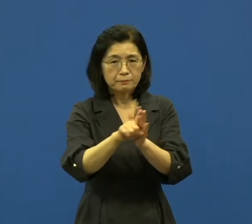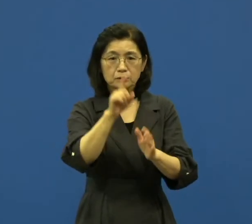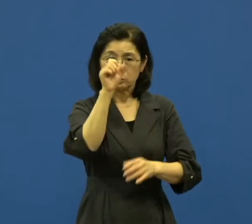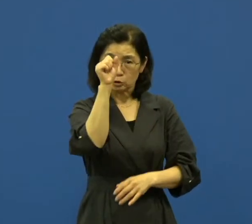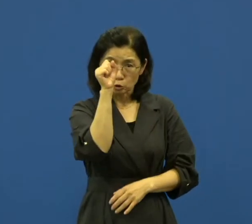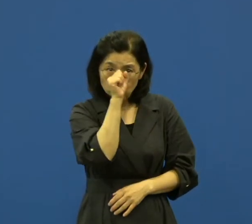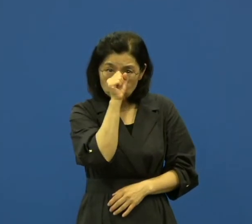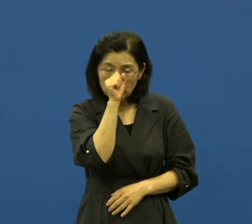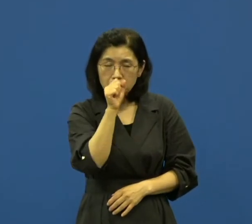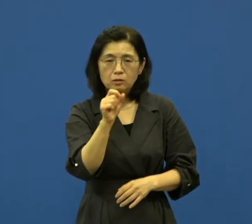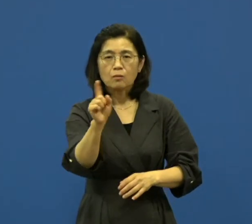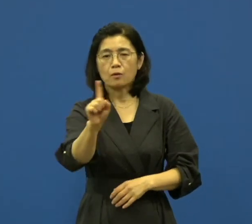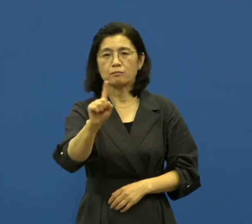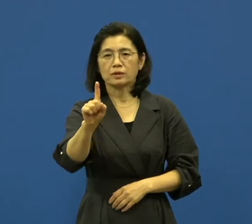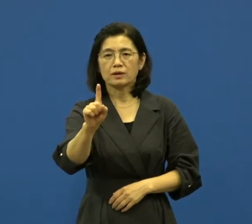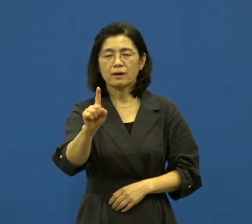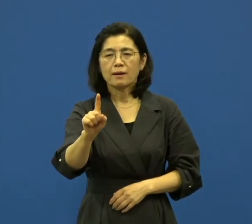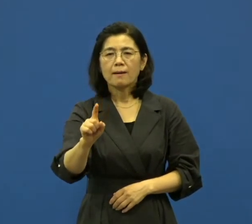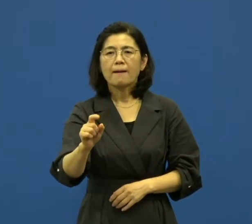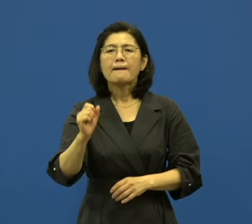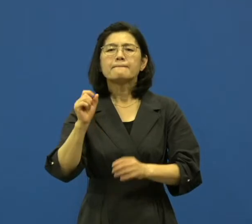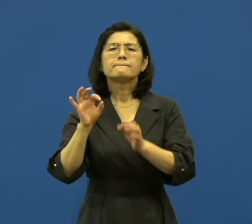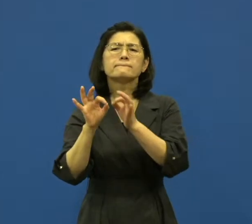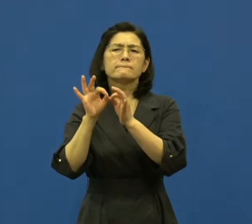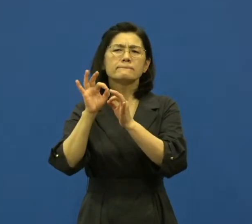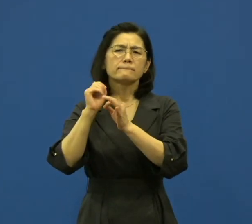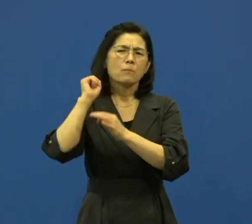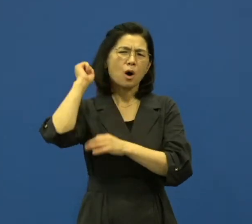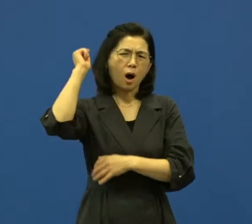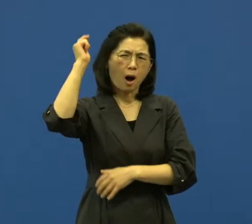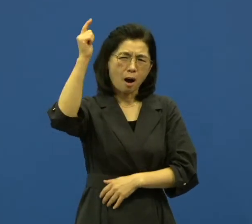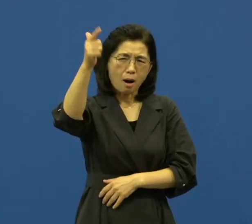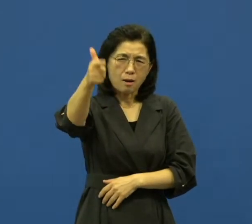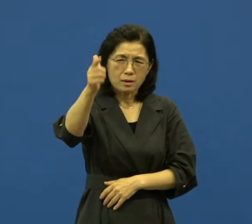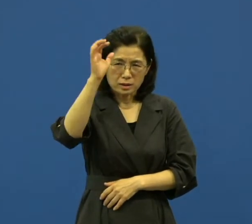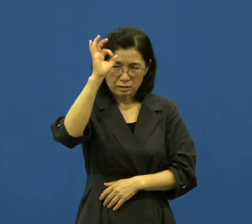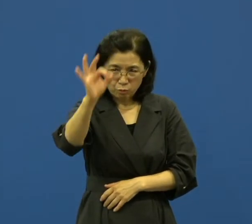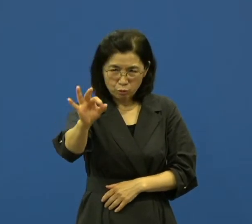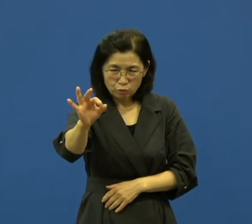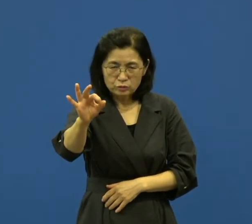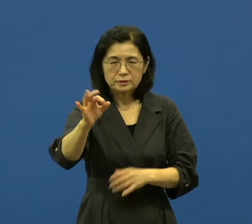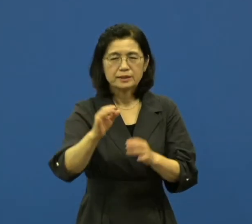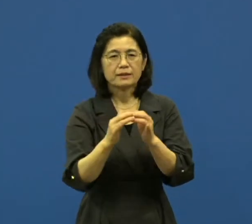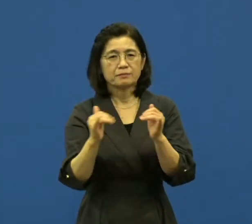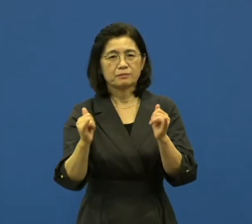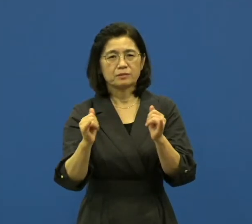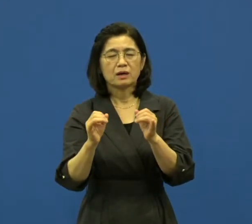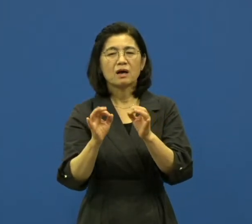뭘까요? 멀리 본다는 것입니다. 어디까지요? 영원까지 보는 것입니다.